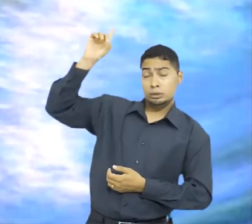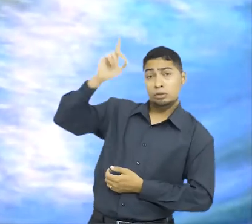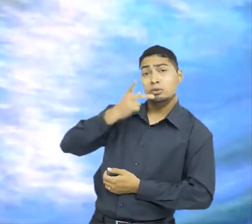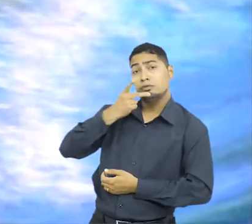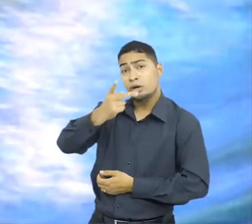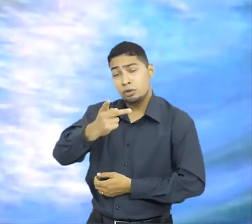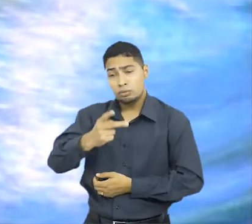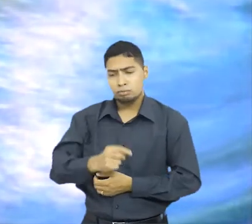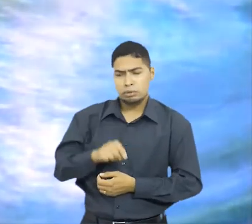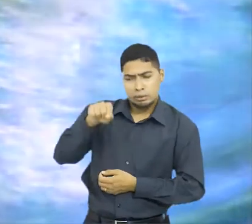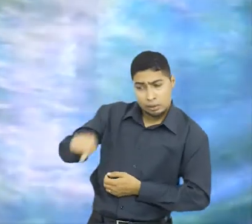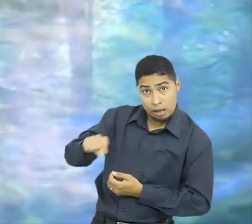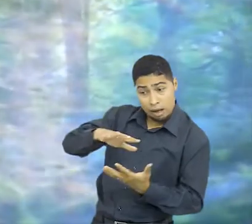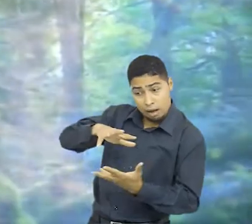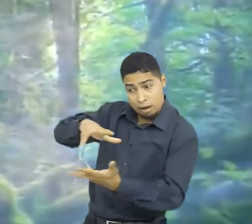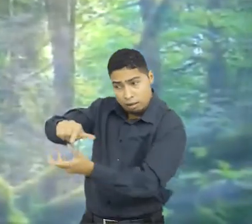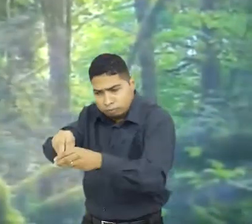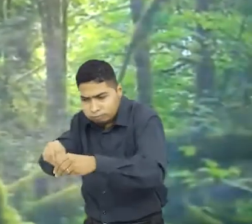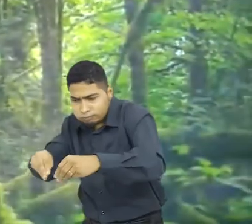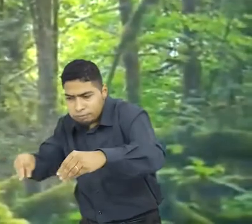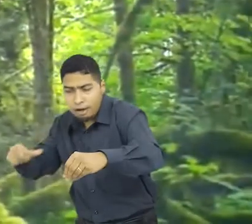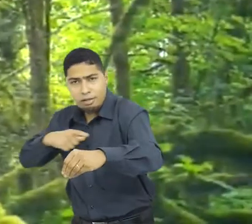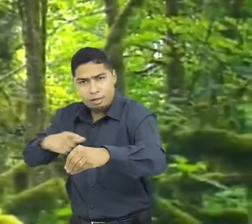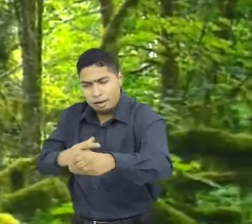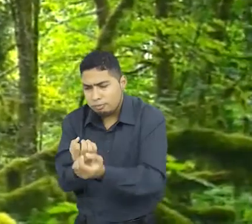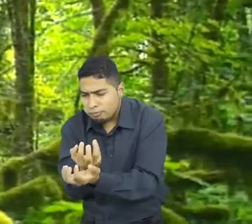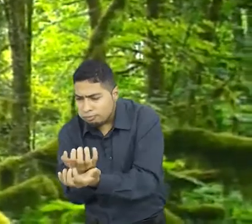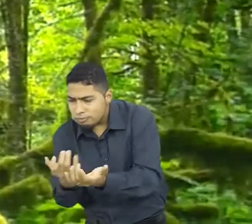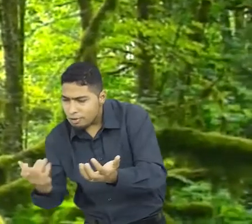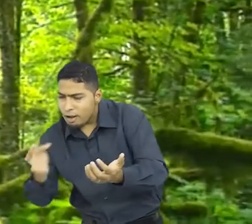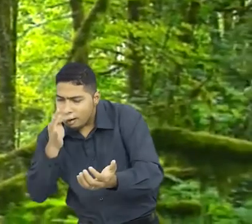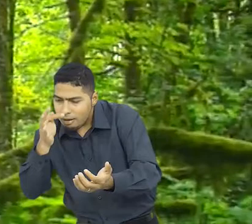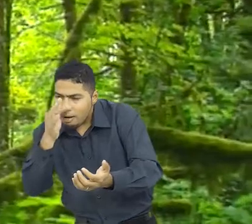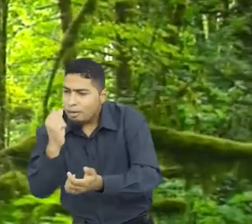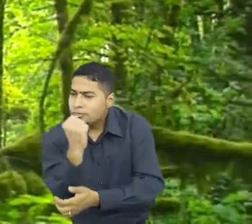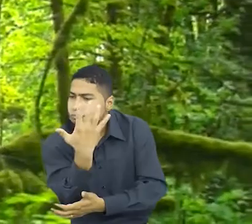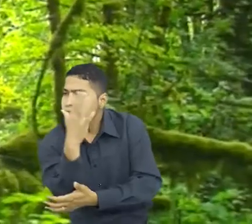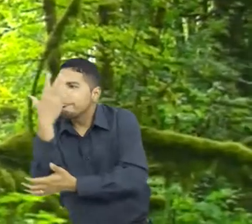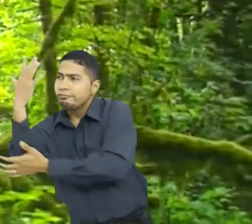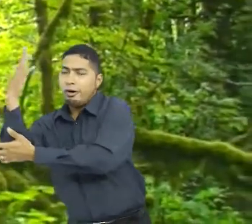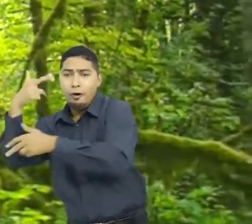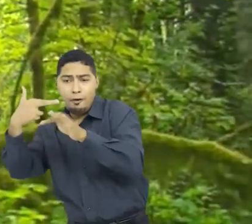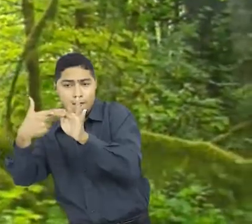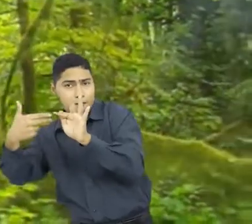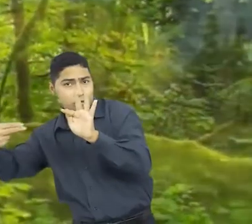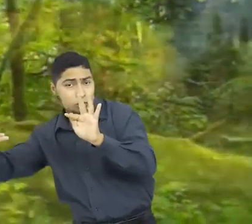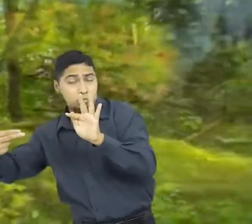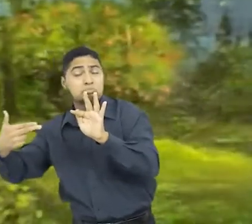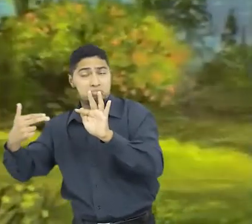E disse Deus que a terra produza ervas, plantas e árvores frutíferas, e isso aconteceu. E